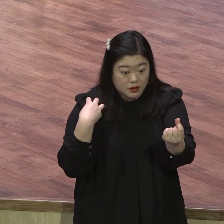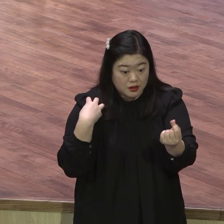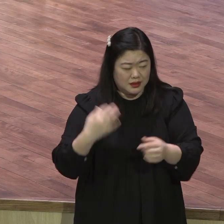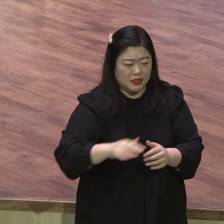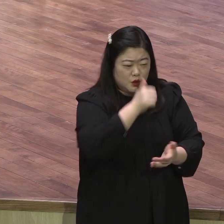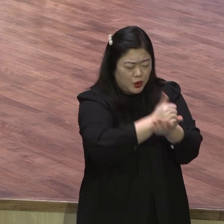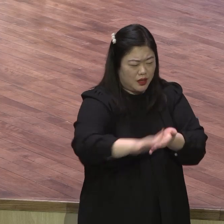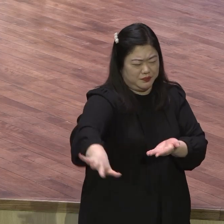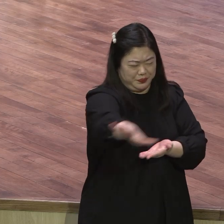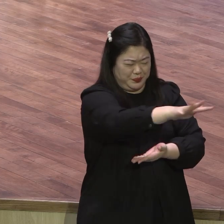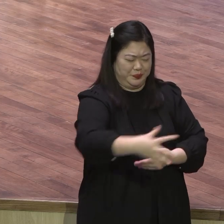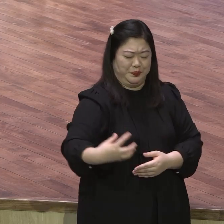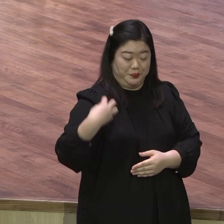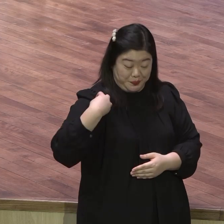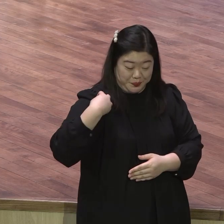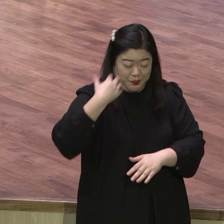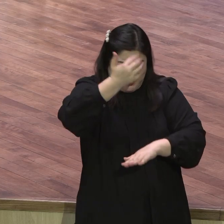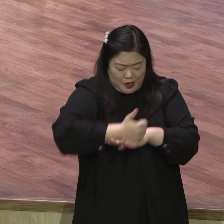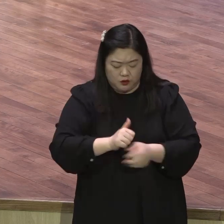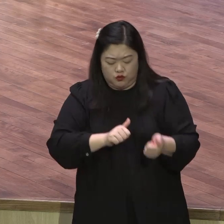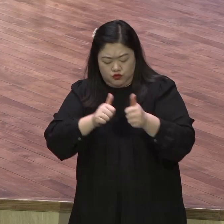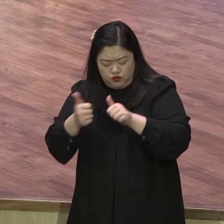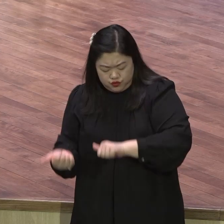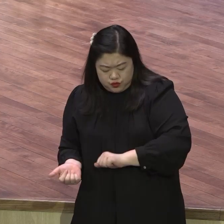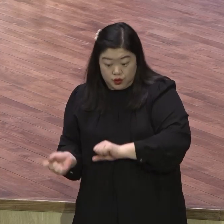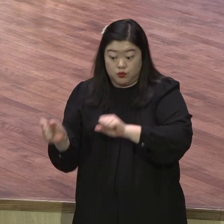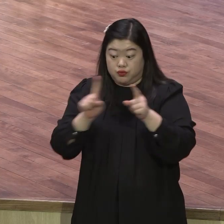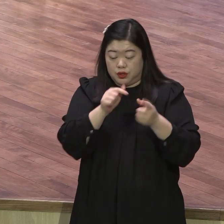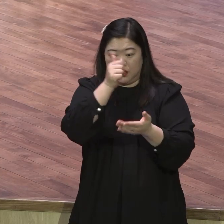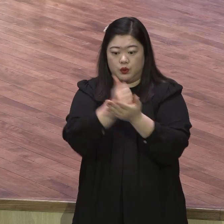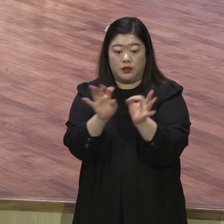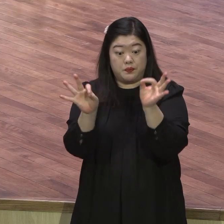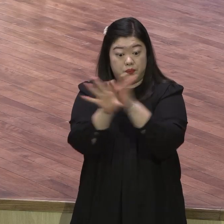방법이 뭐냐. 구원의 방법이 십자가 대속이에요.